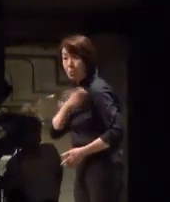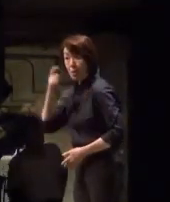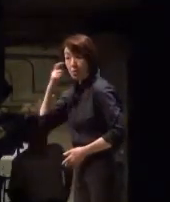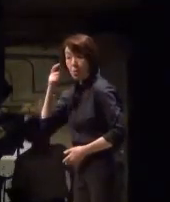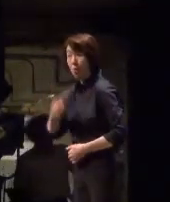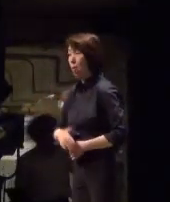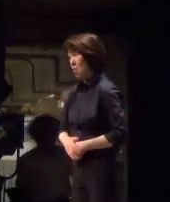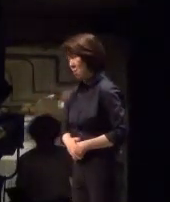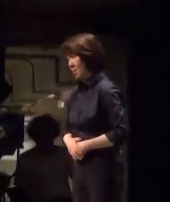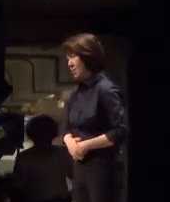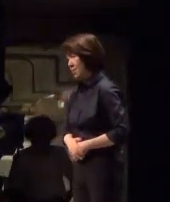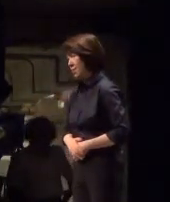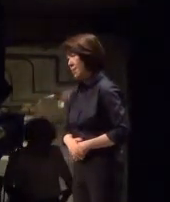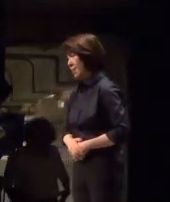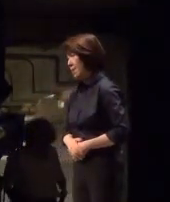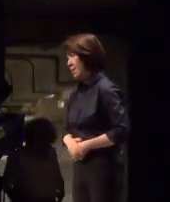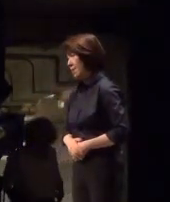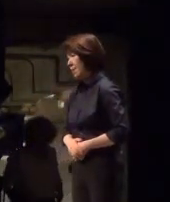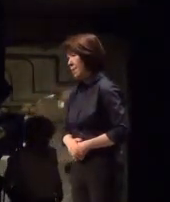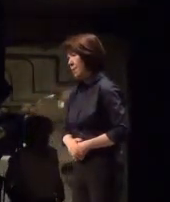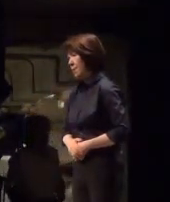います。そして